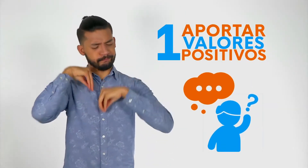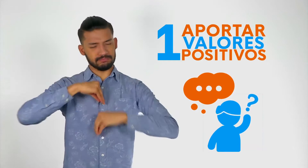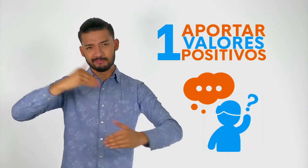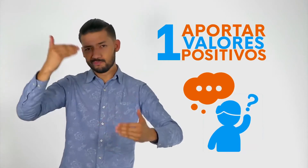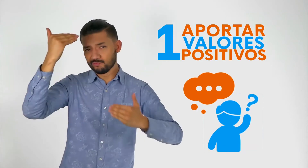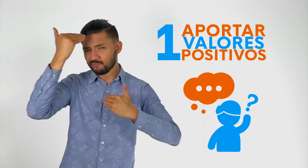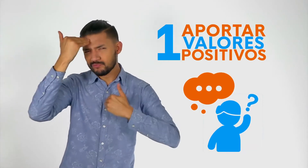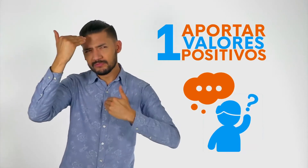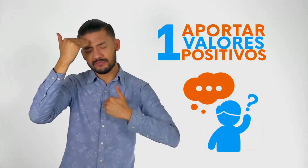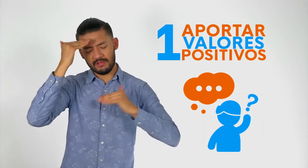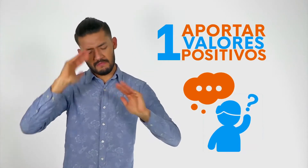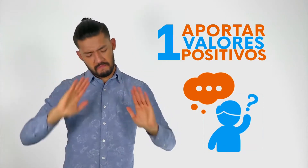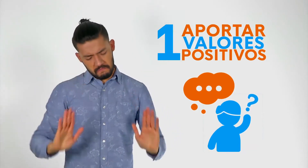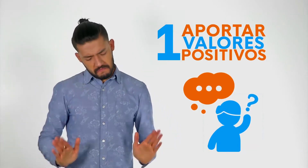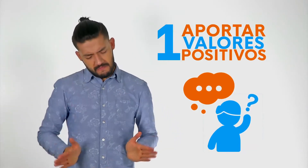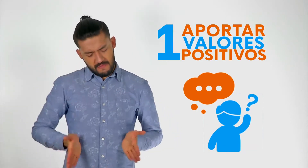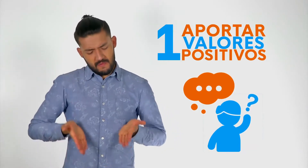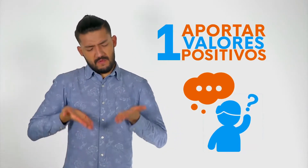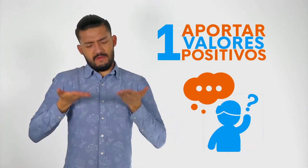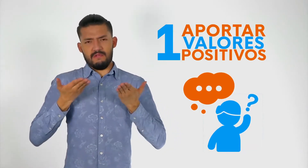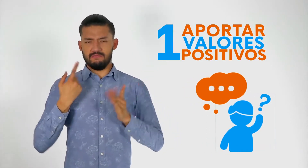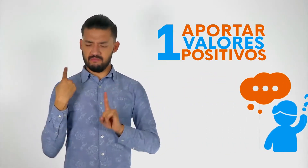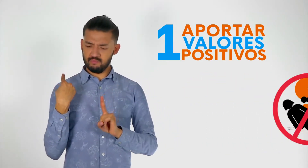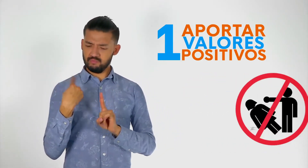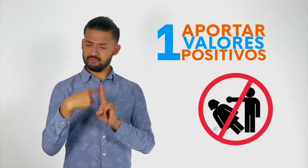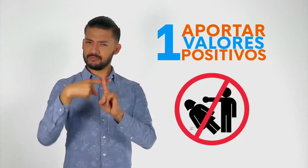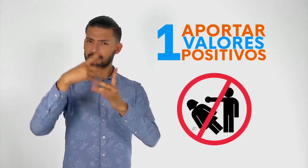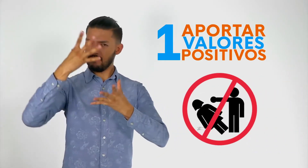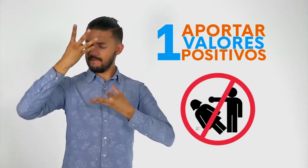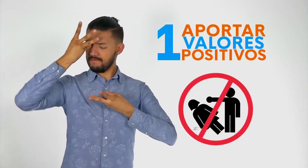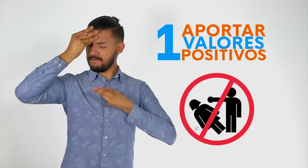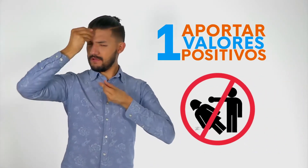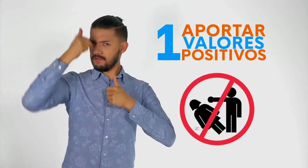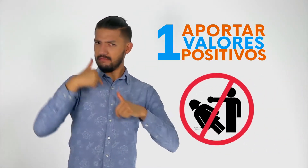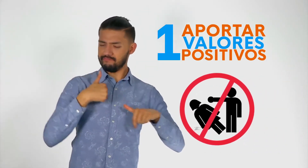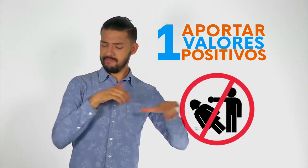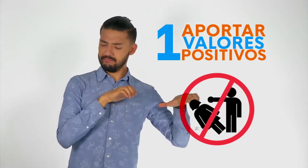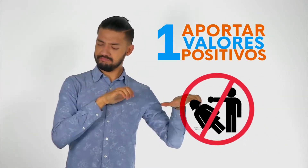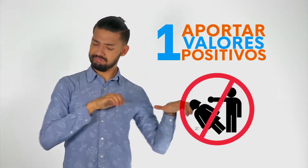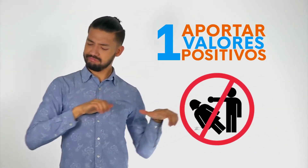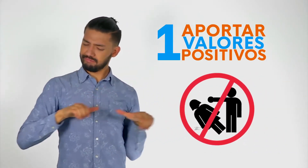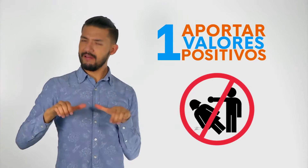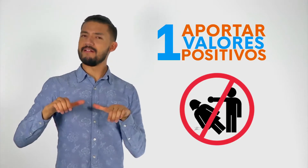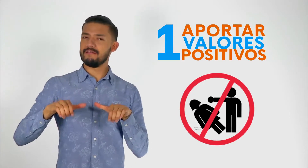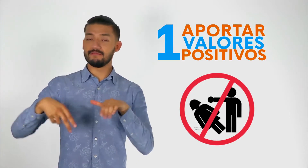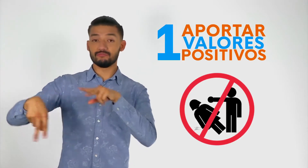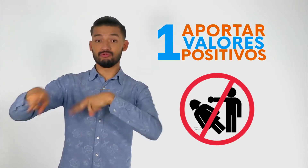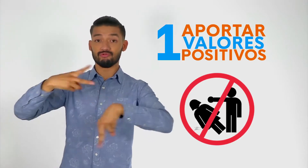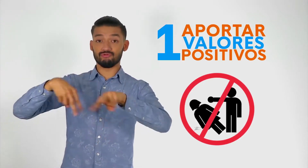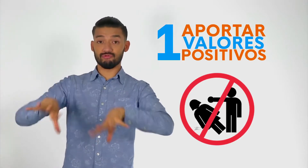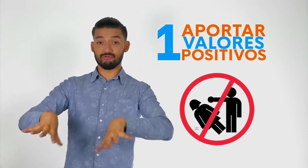al desarrollo de la conciencia y a mejorar el comportamiento dentro de la sociedad donde ellos habitan.